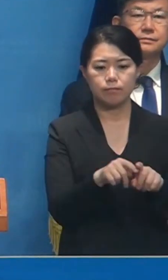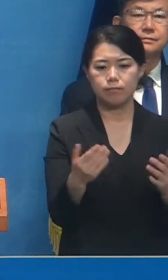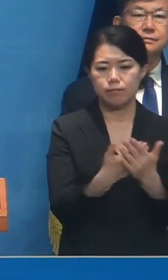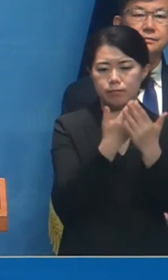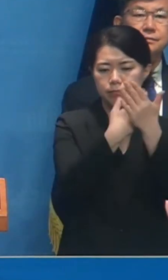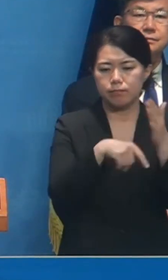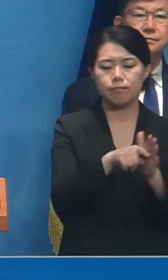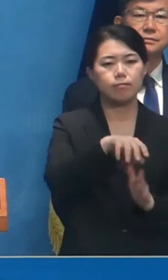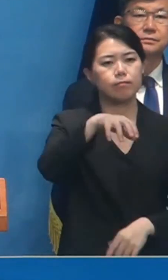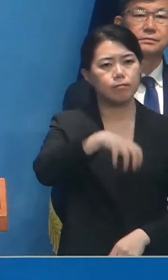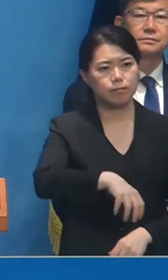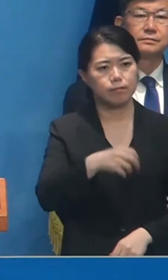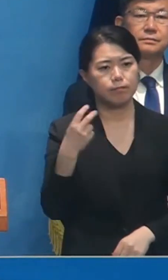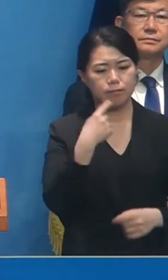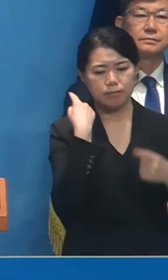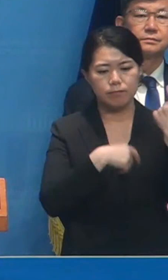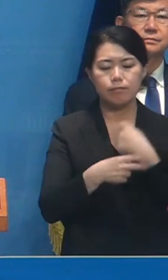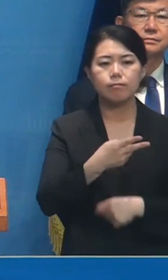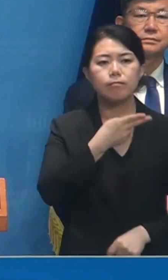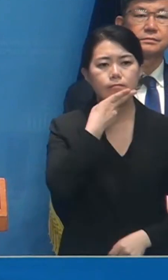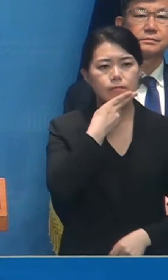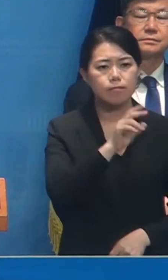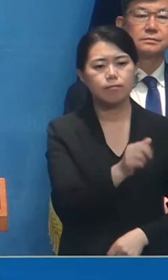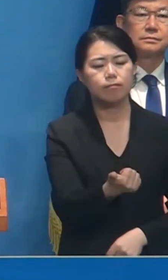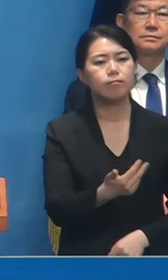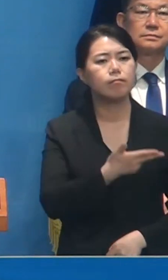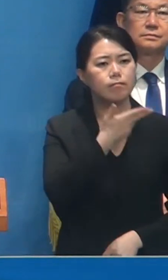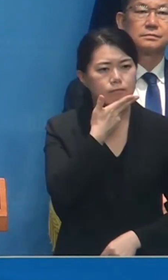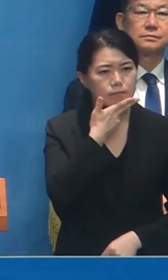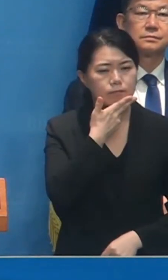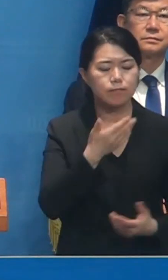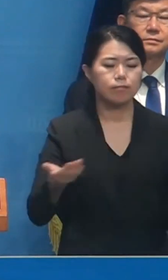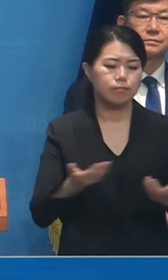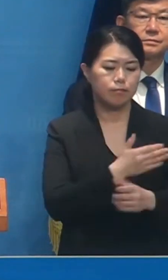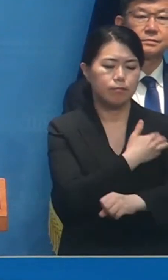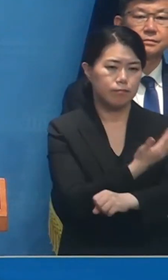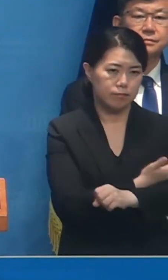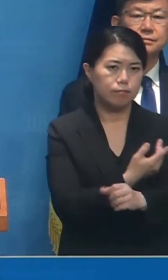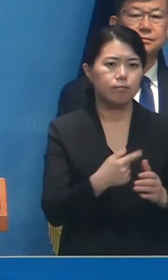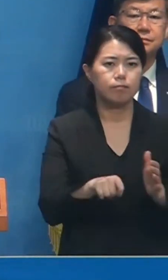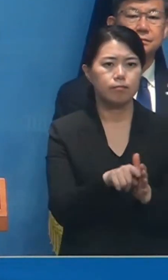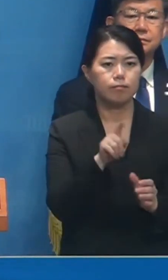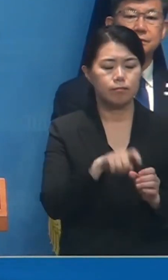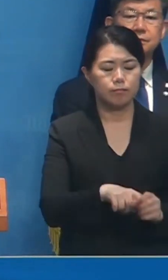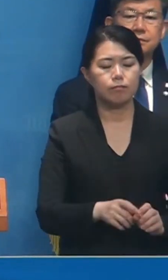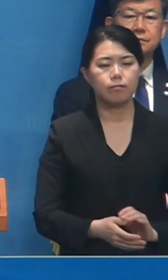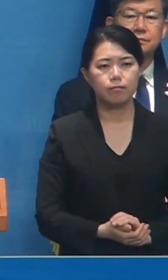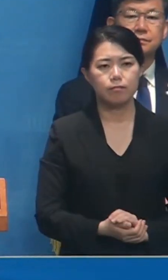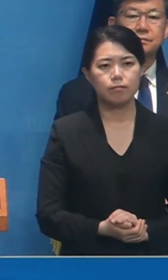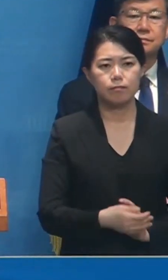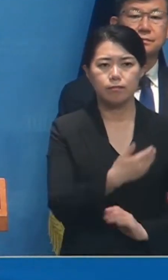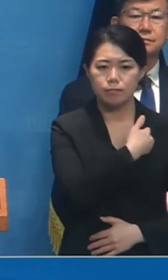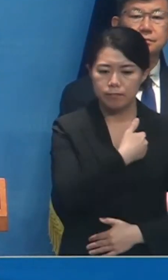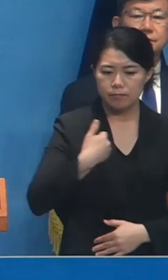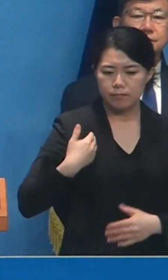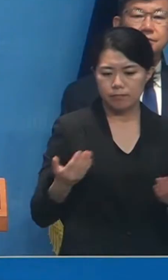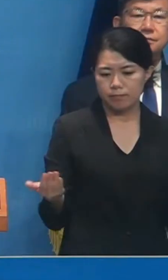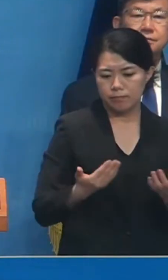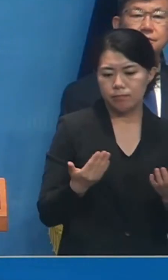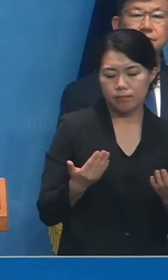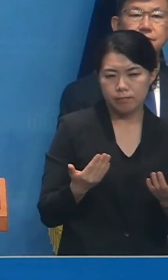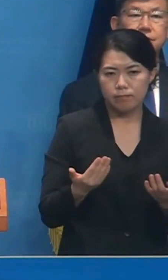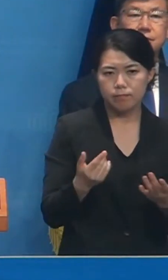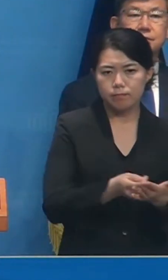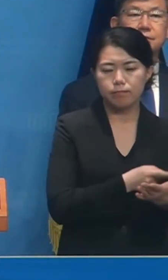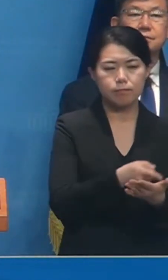모색하는 자리이며 다치지 않고 죽지 않고 일할 권리를 지키기 위한 것입니다. 정당한 노동의 대가가